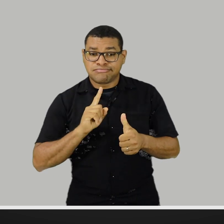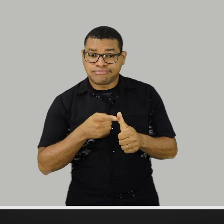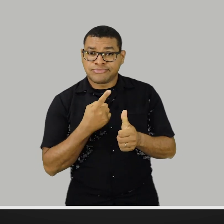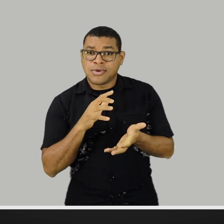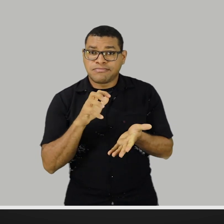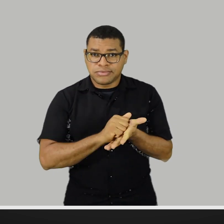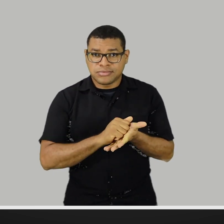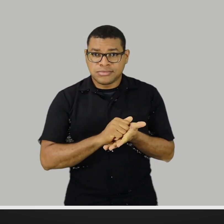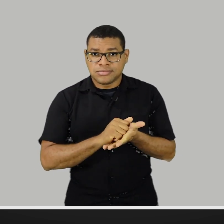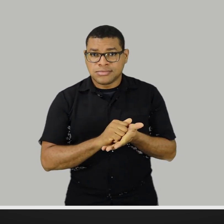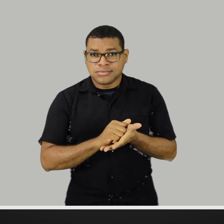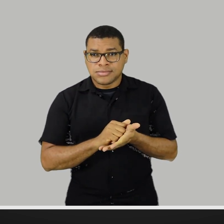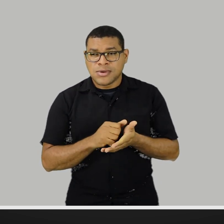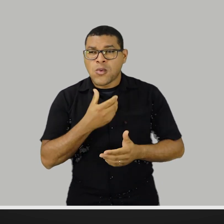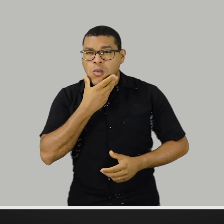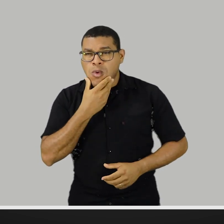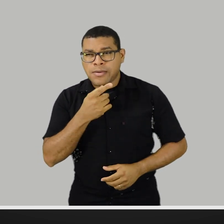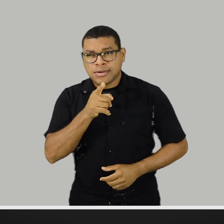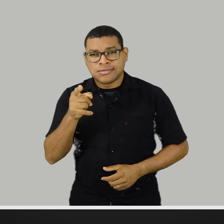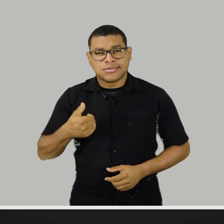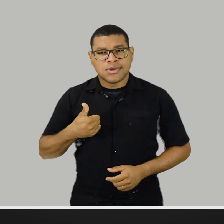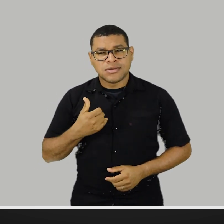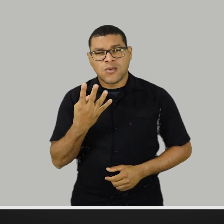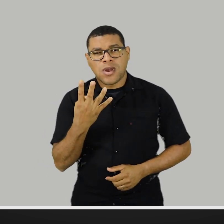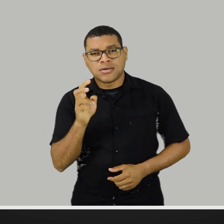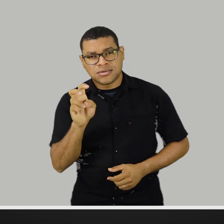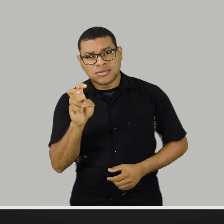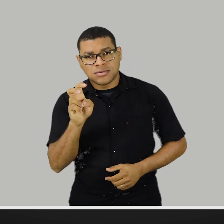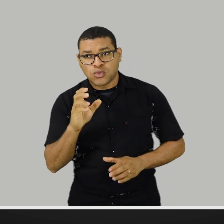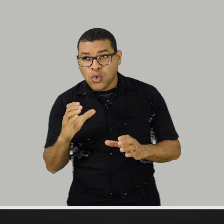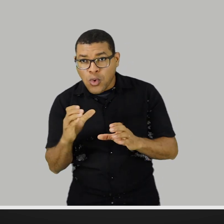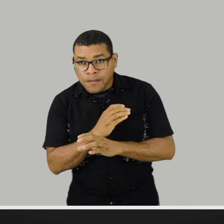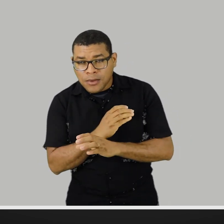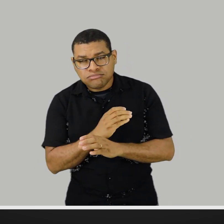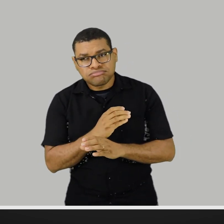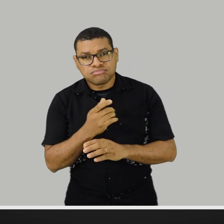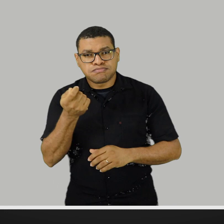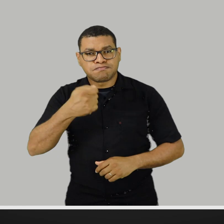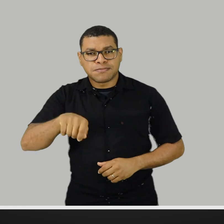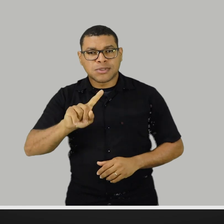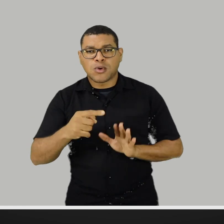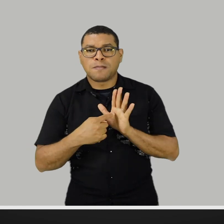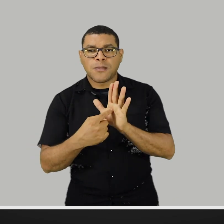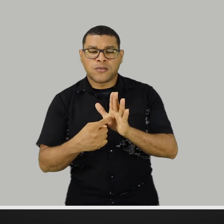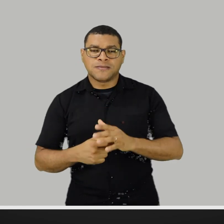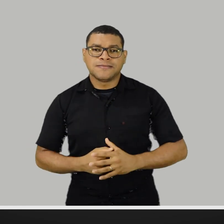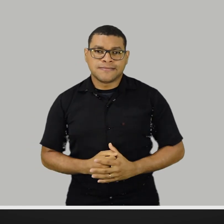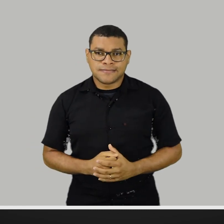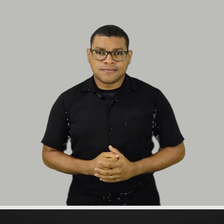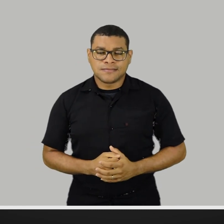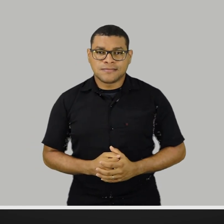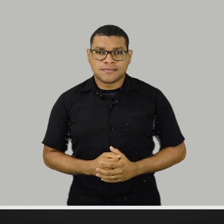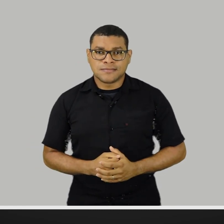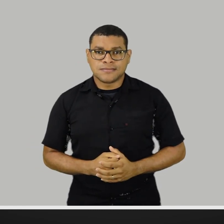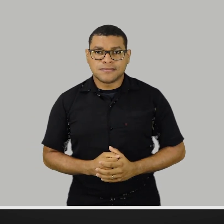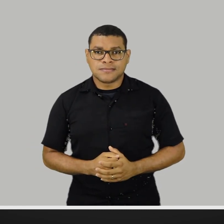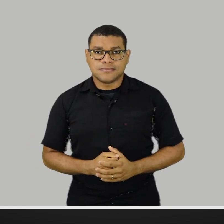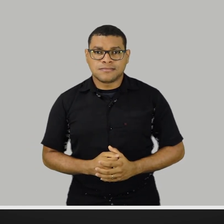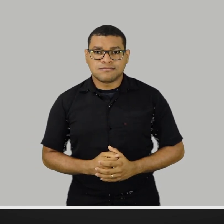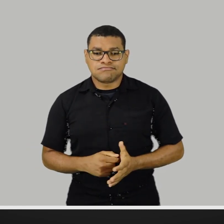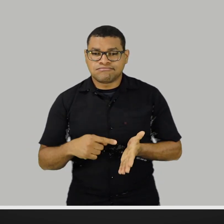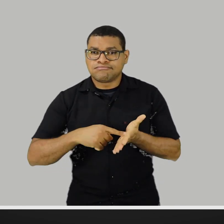desobrigados aqueles com 45 anos completos 15 certidão de